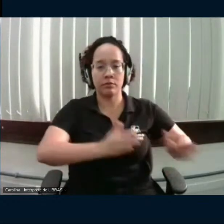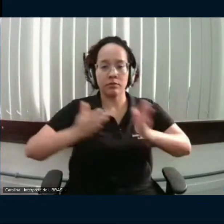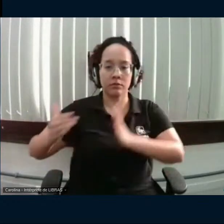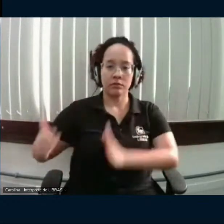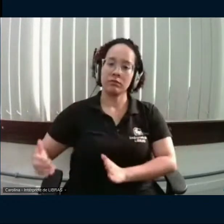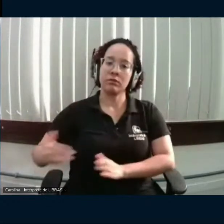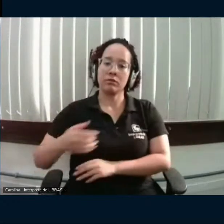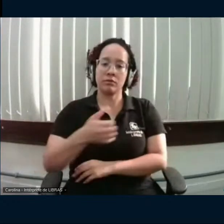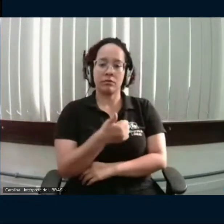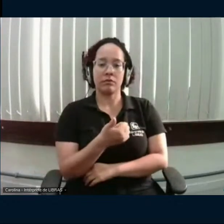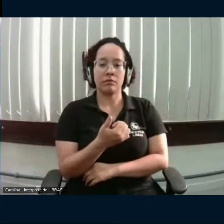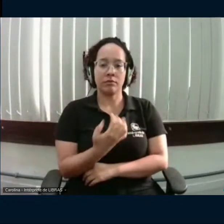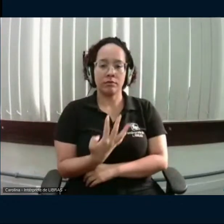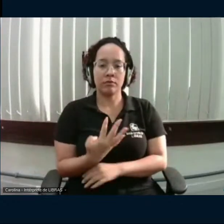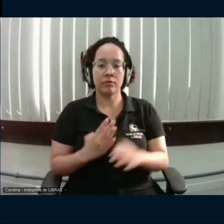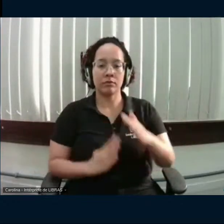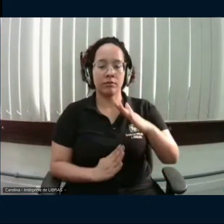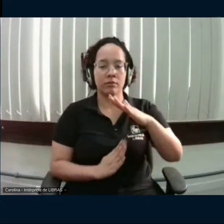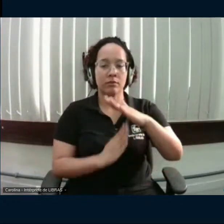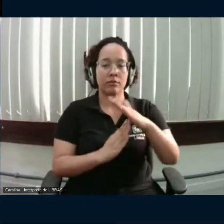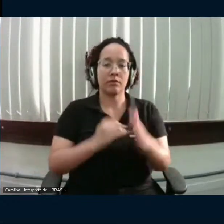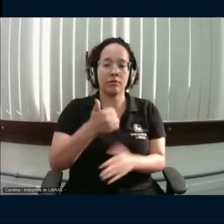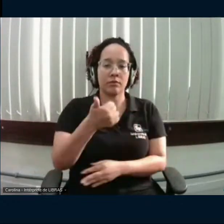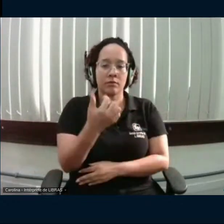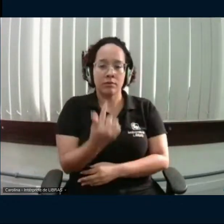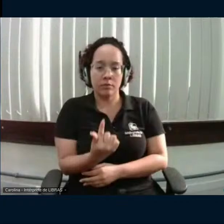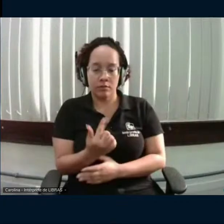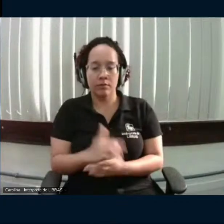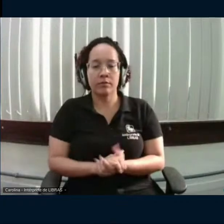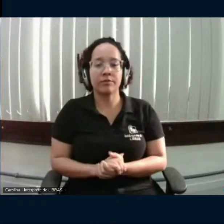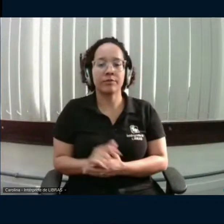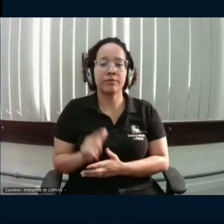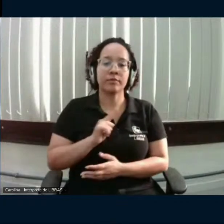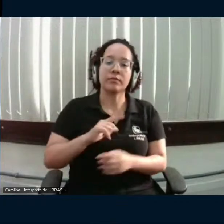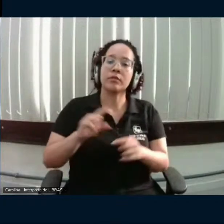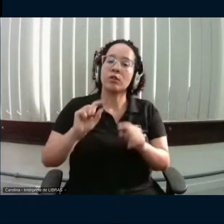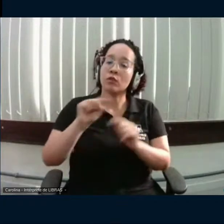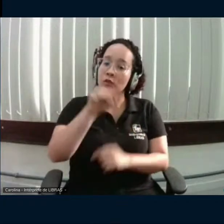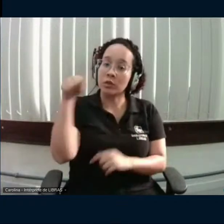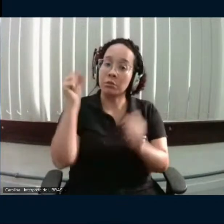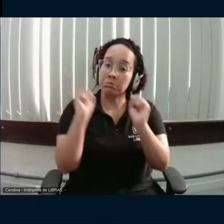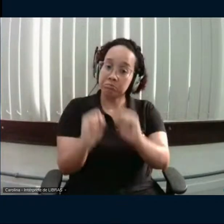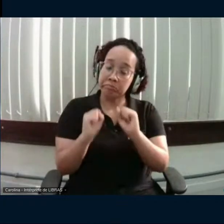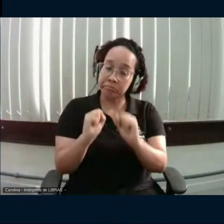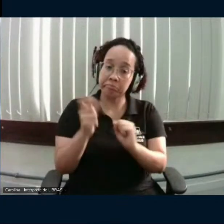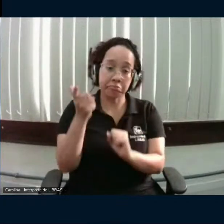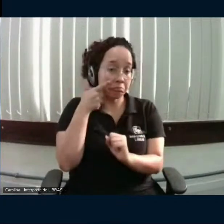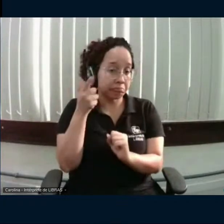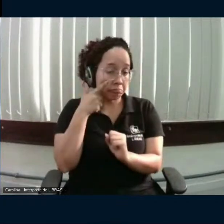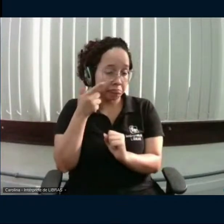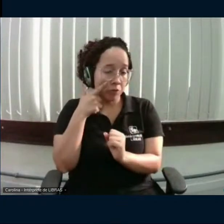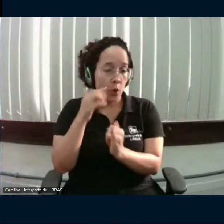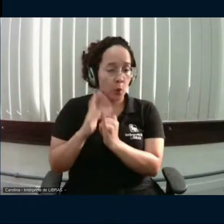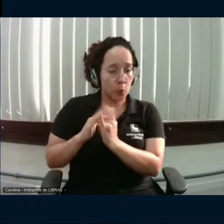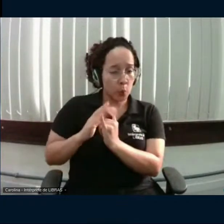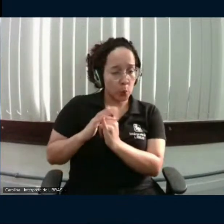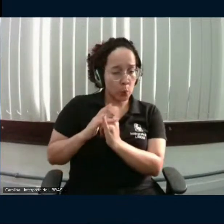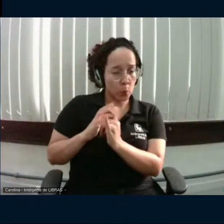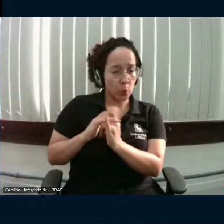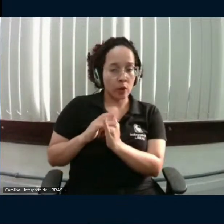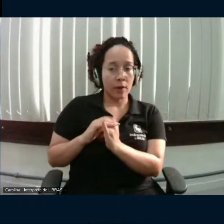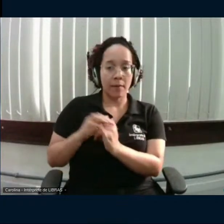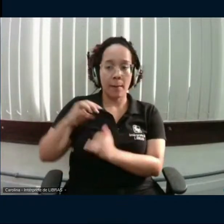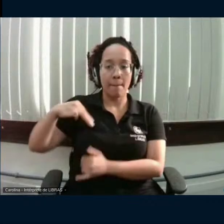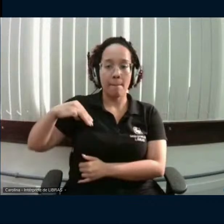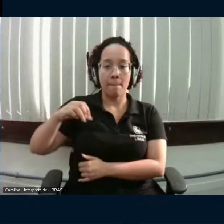das 14 às 17, das 18h30 às 21h30, e vocês podem acompanhar pelo meu canal no YouTube, Mônica Ribeiro